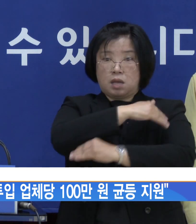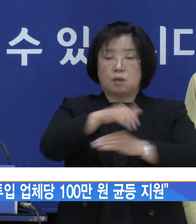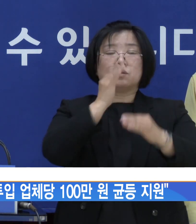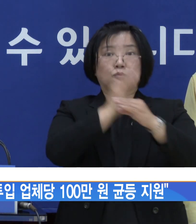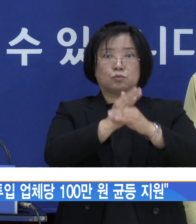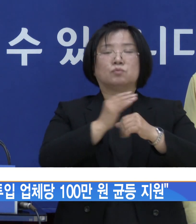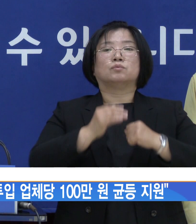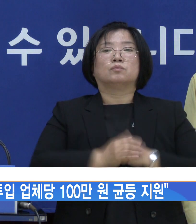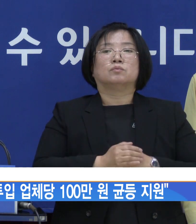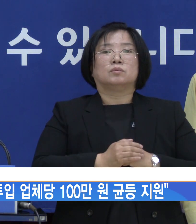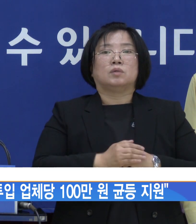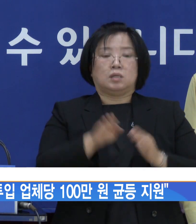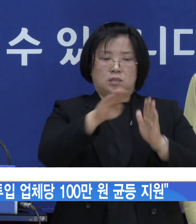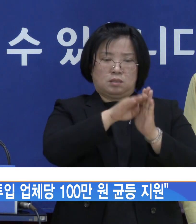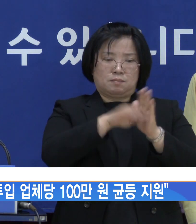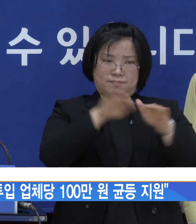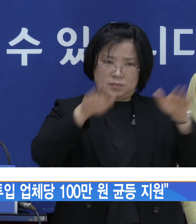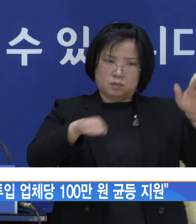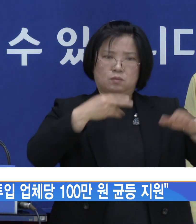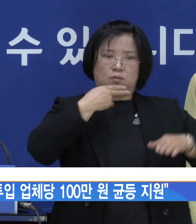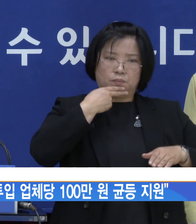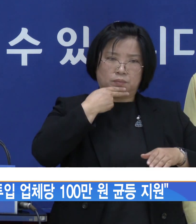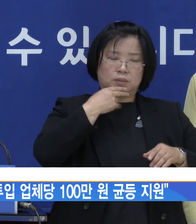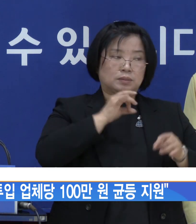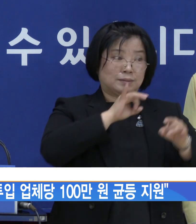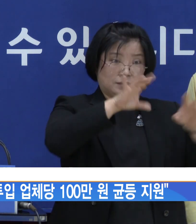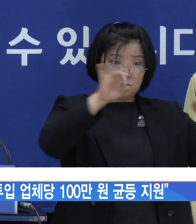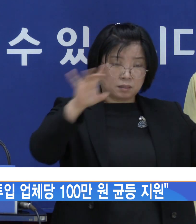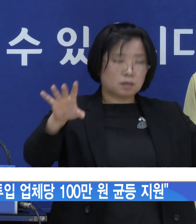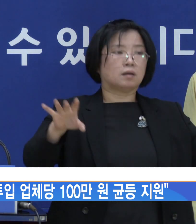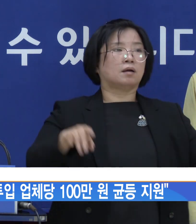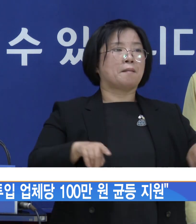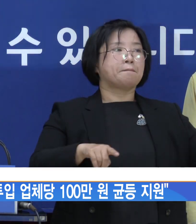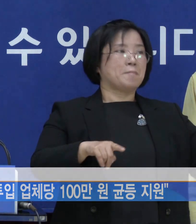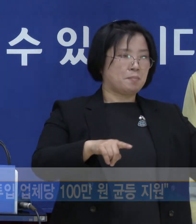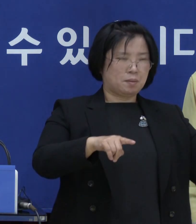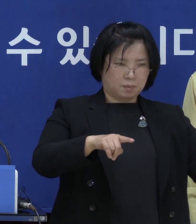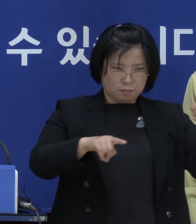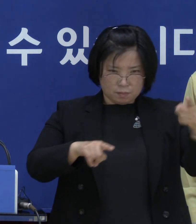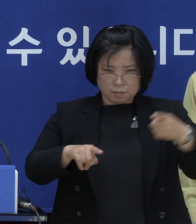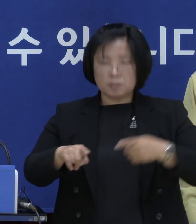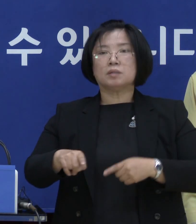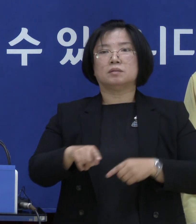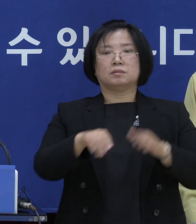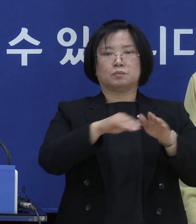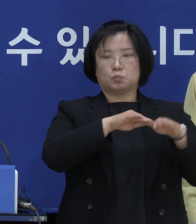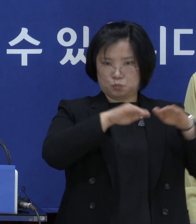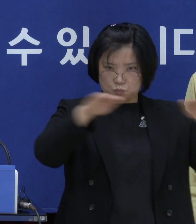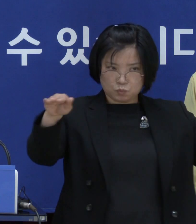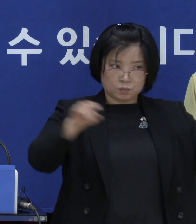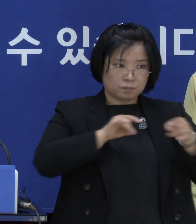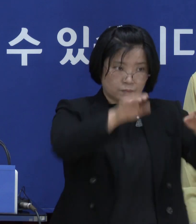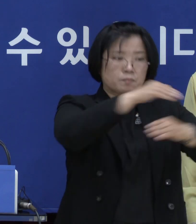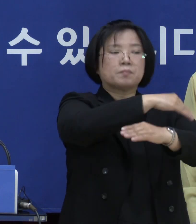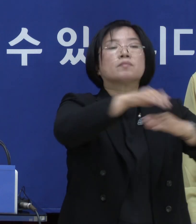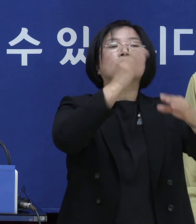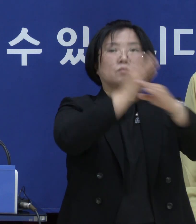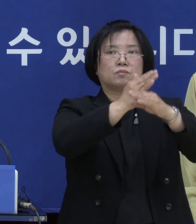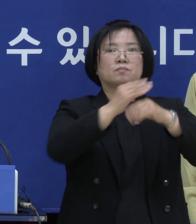경영안정자금은 차등 없이 업체당 100만 원씩 균등하게 지급이 될 것입니다.